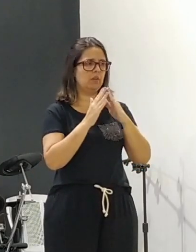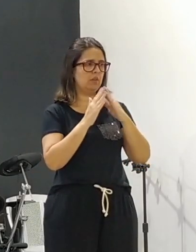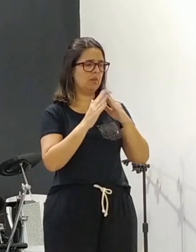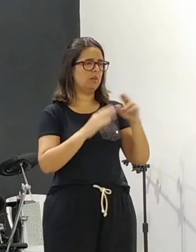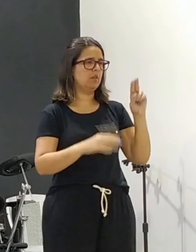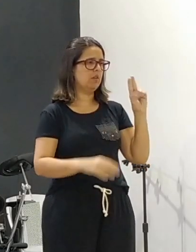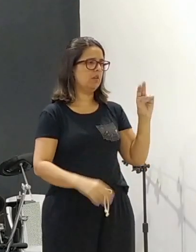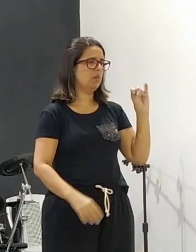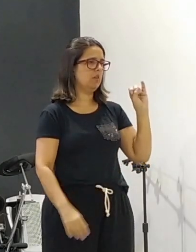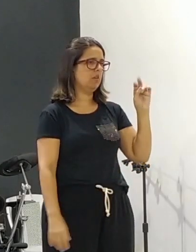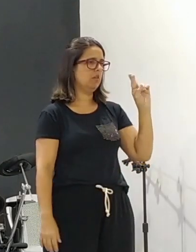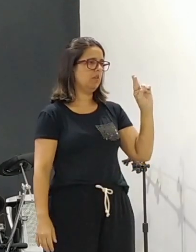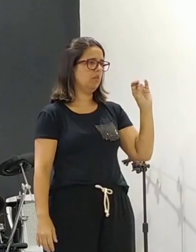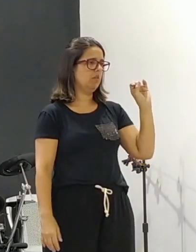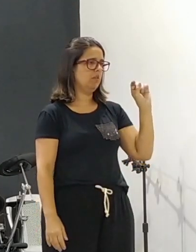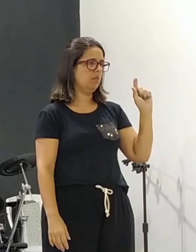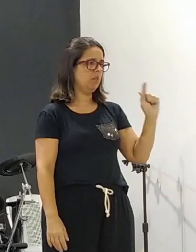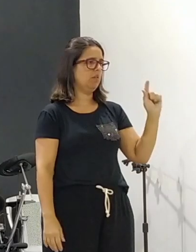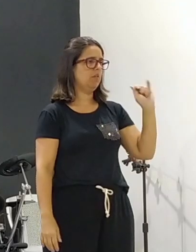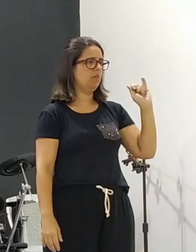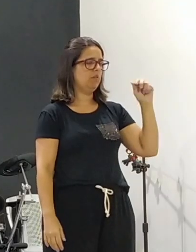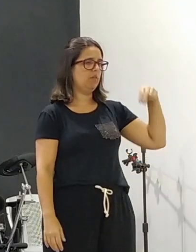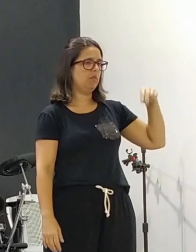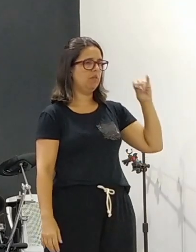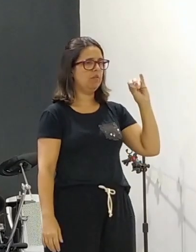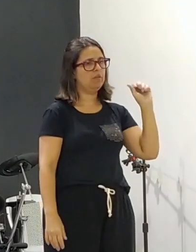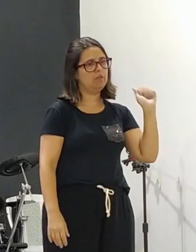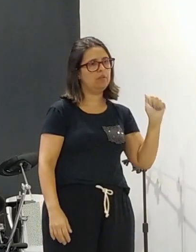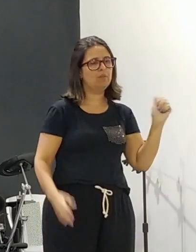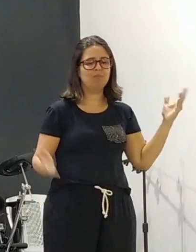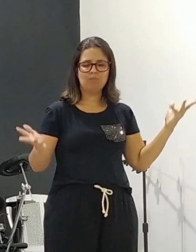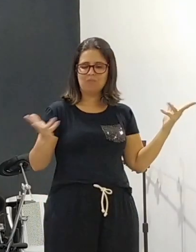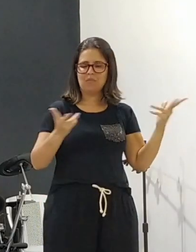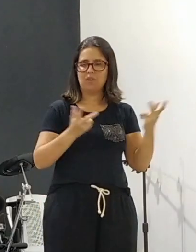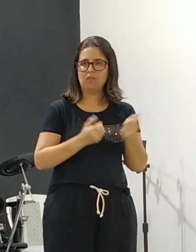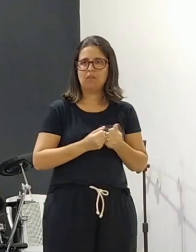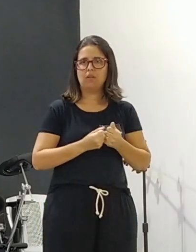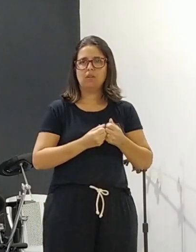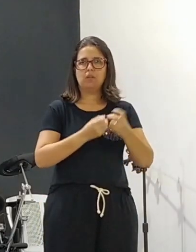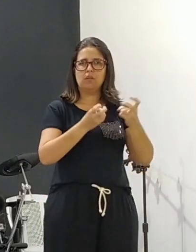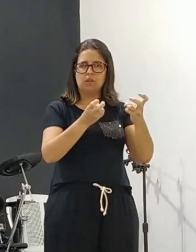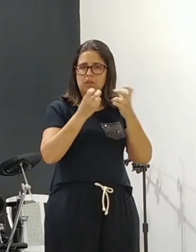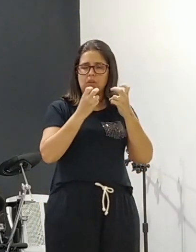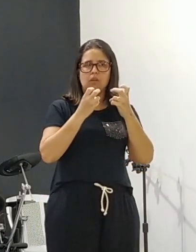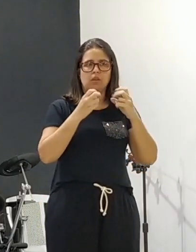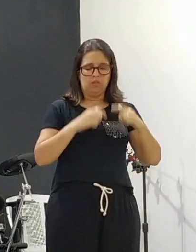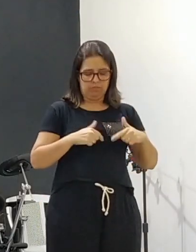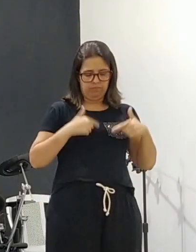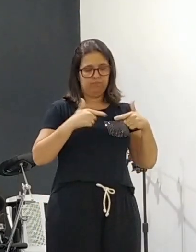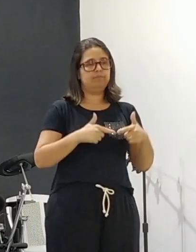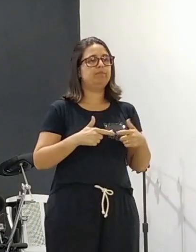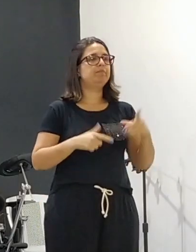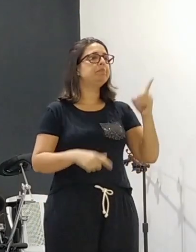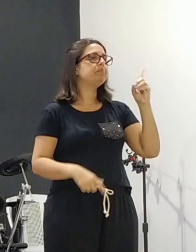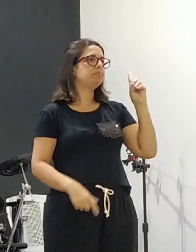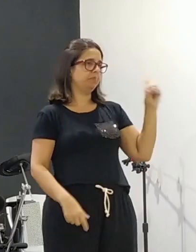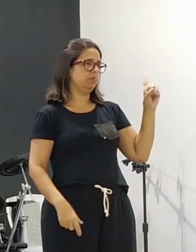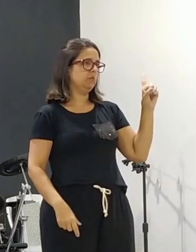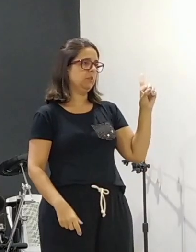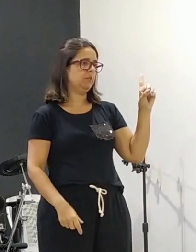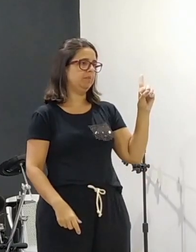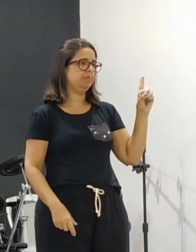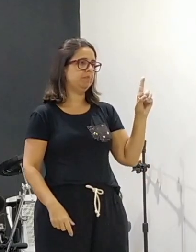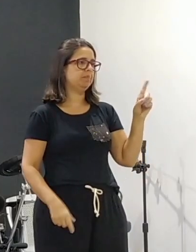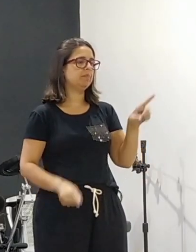né? E como é maravilhoso a gente ver que quando a gente se coloca à disposição de Deus, né?